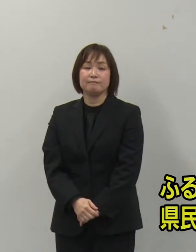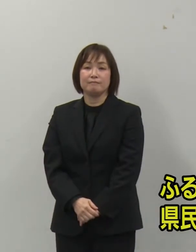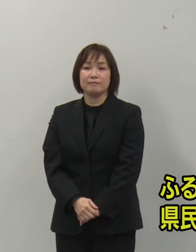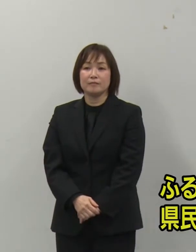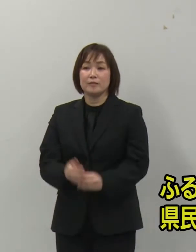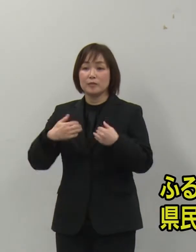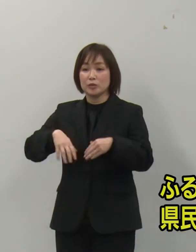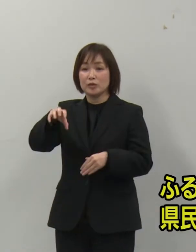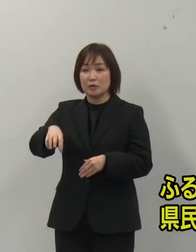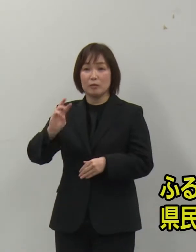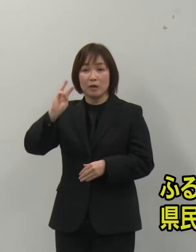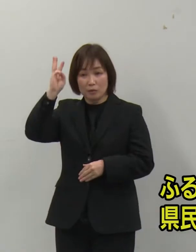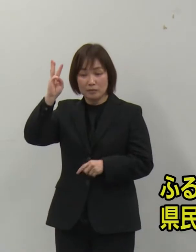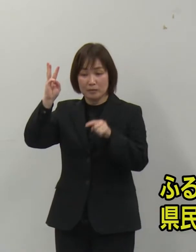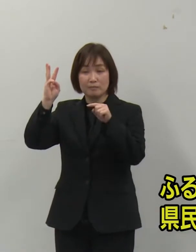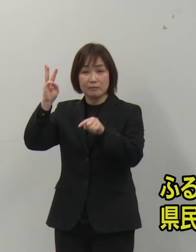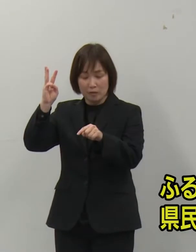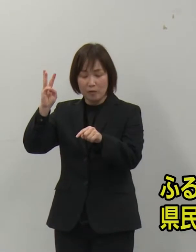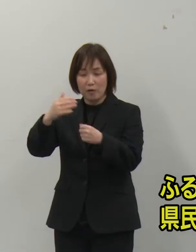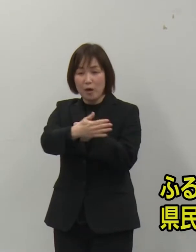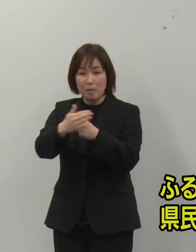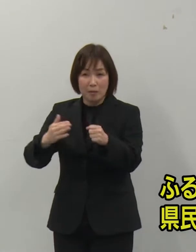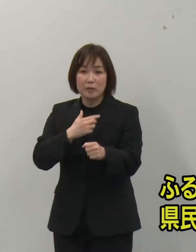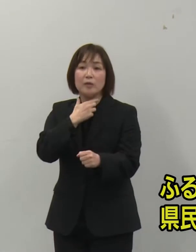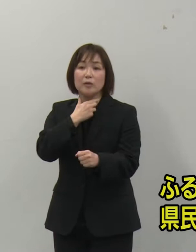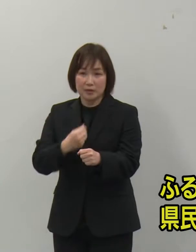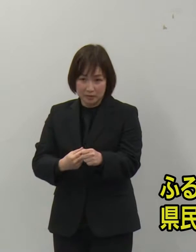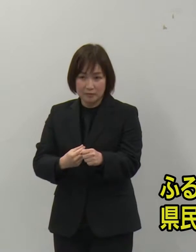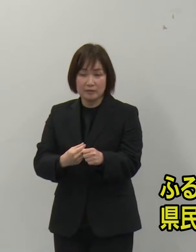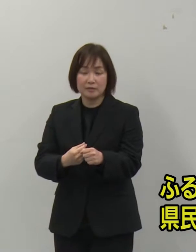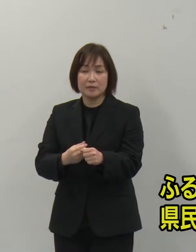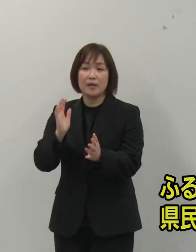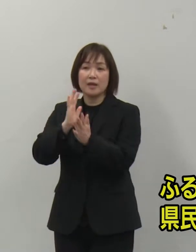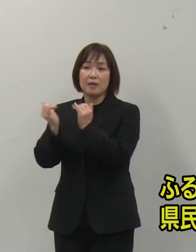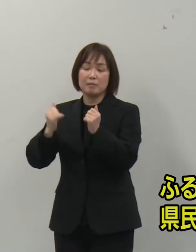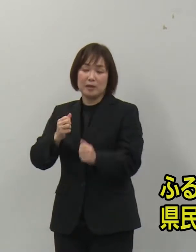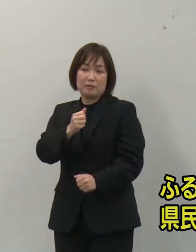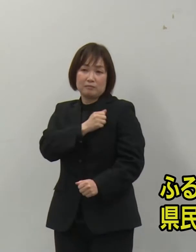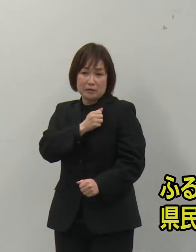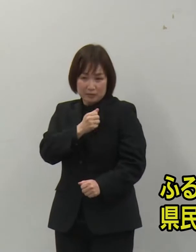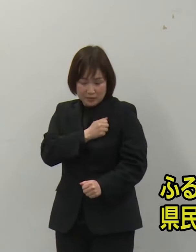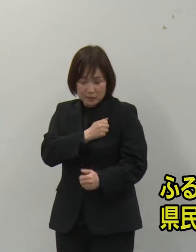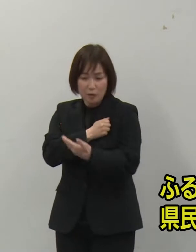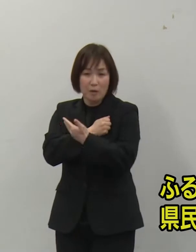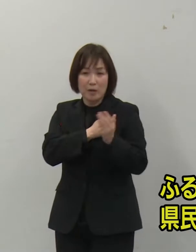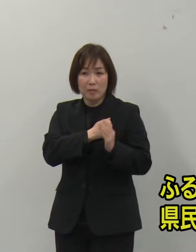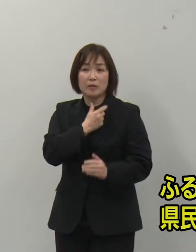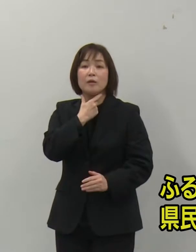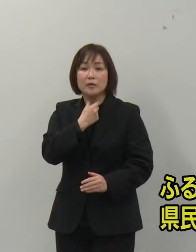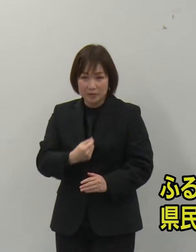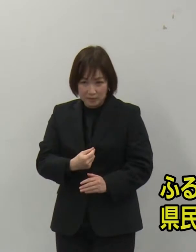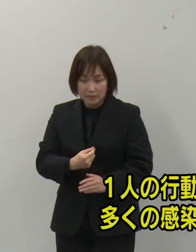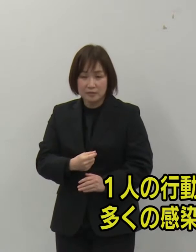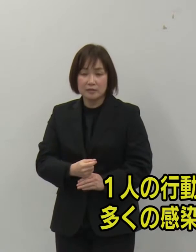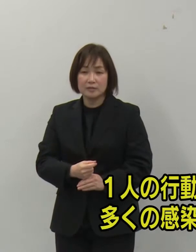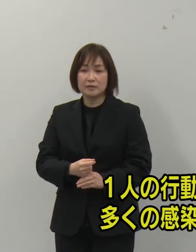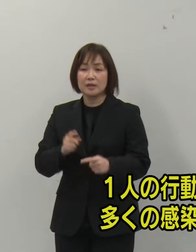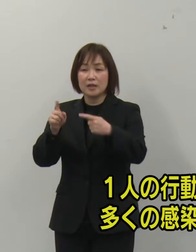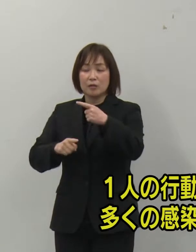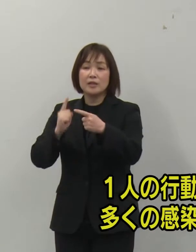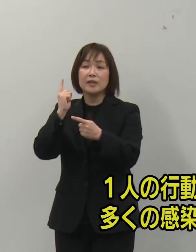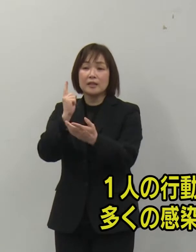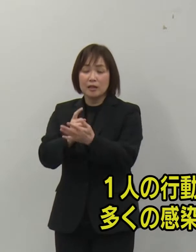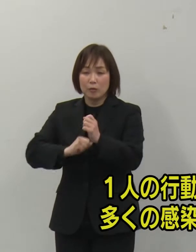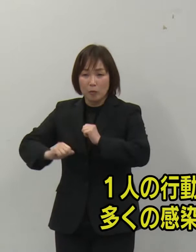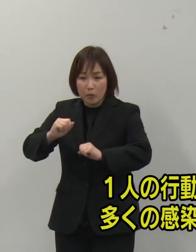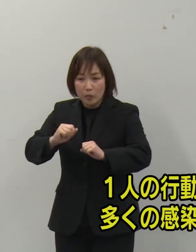ふるさと鹿児島を守ってください。県民の命を守ってください。一人だけの行動